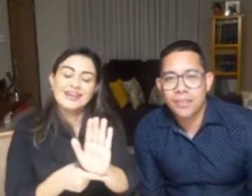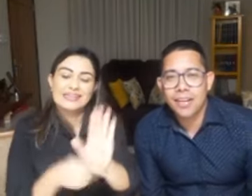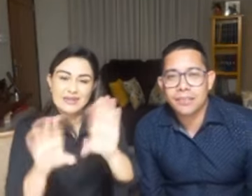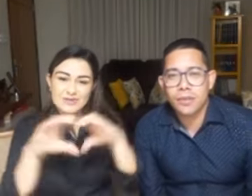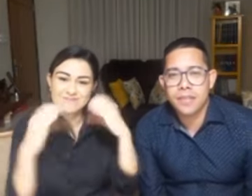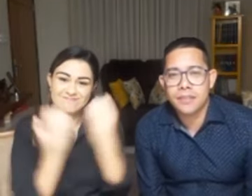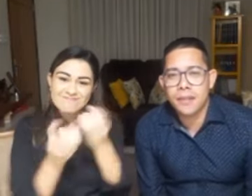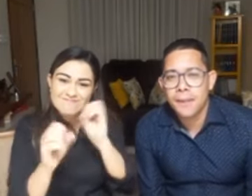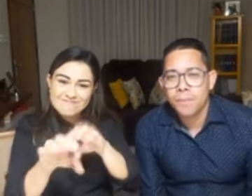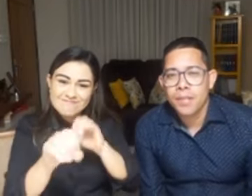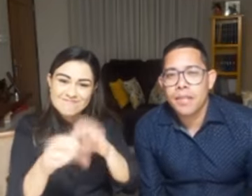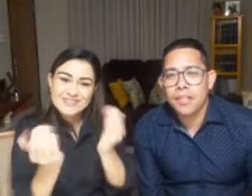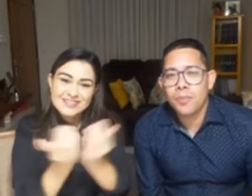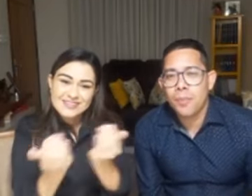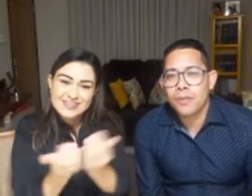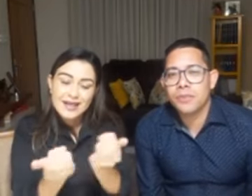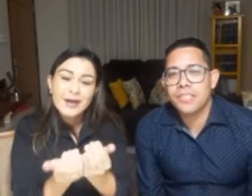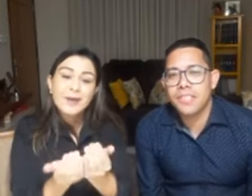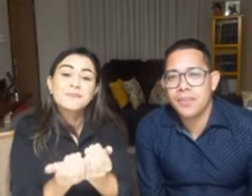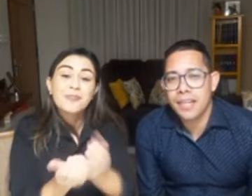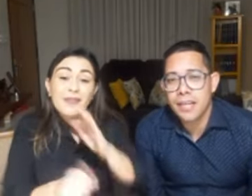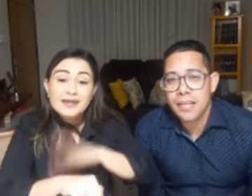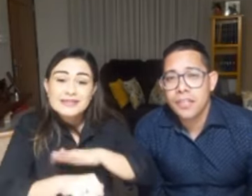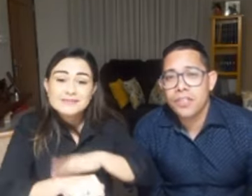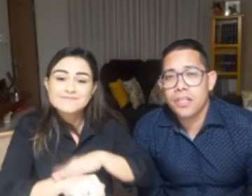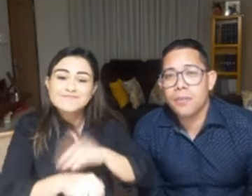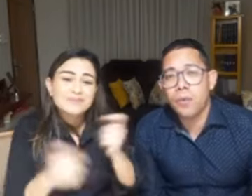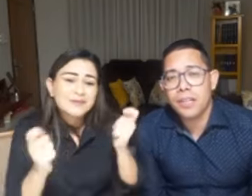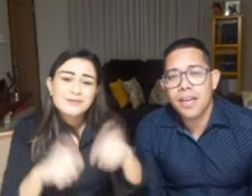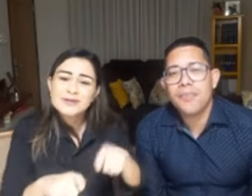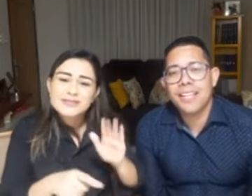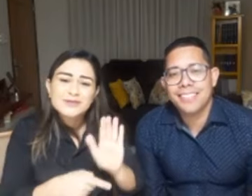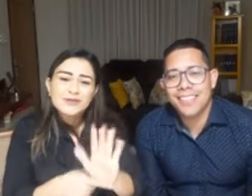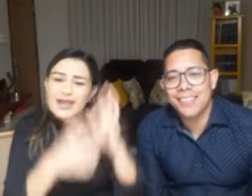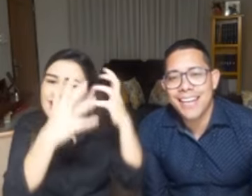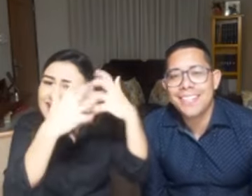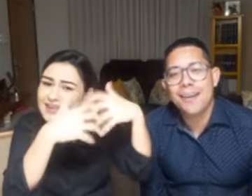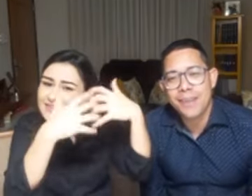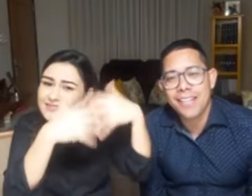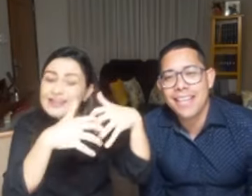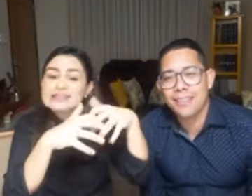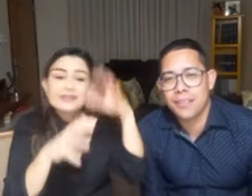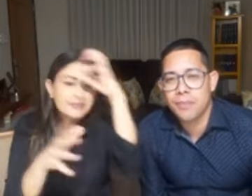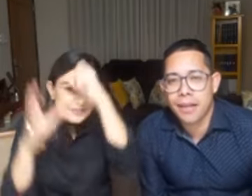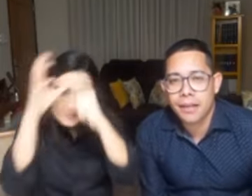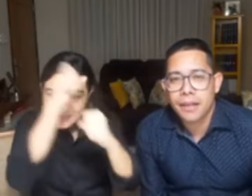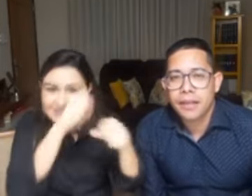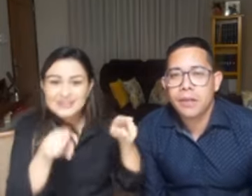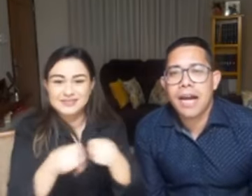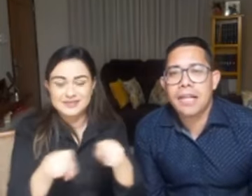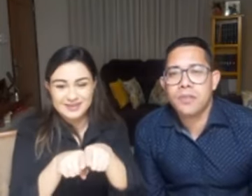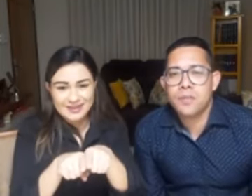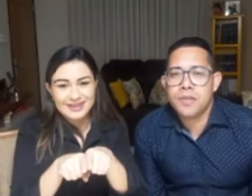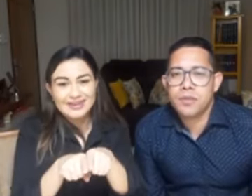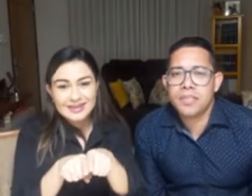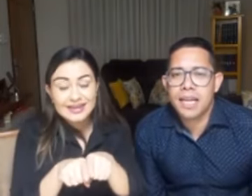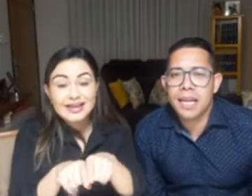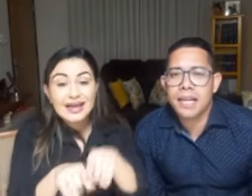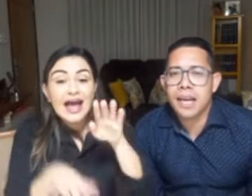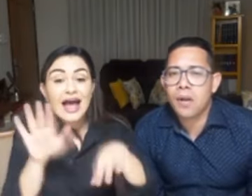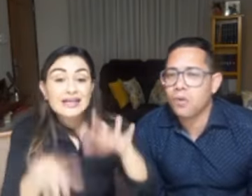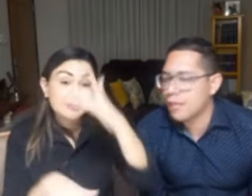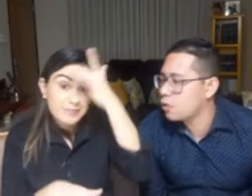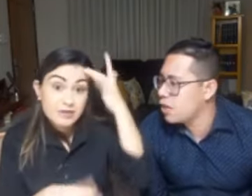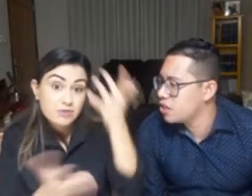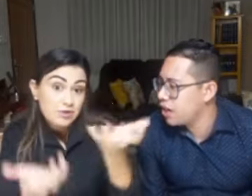Congresso de Educação Cristã, que esse momento sirva aí de muita reflexão, né, e de aprendizado também. Então, caso as pessoas queiram